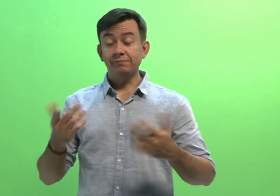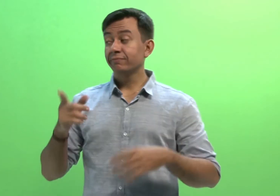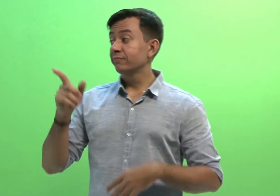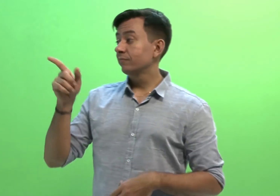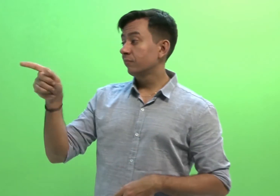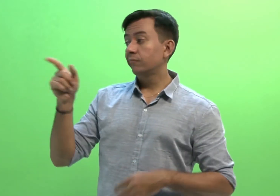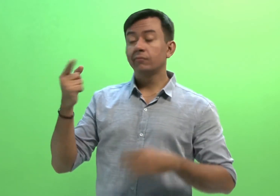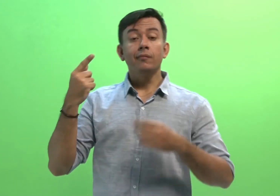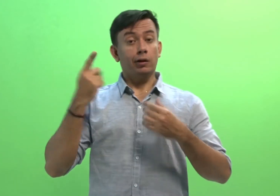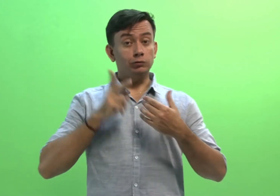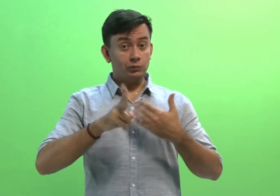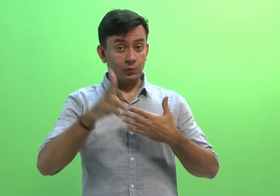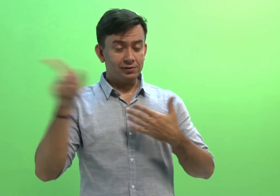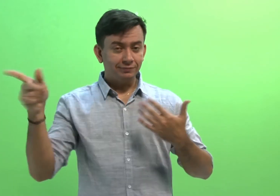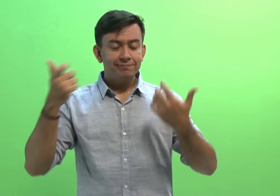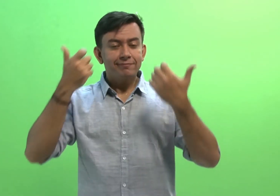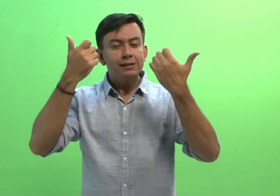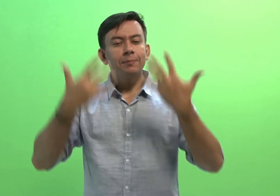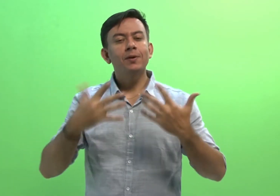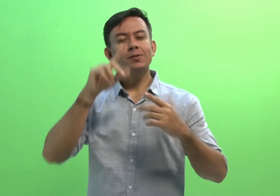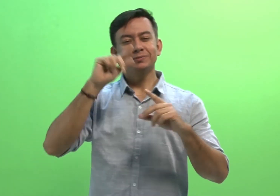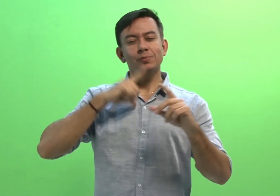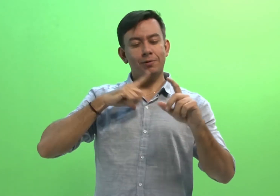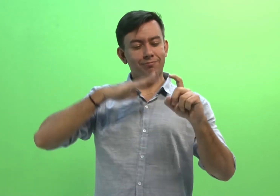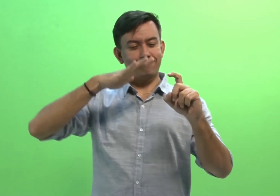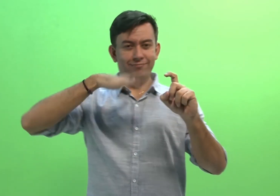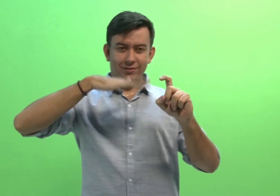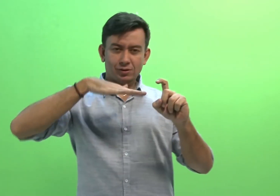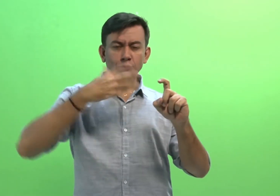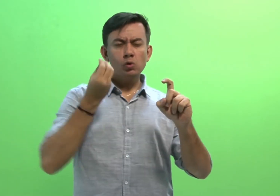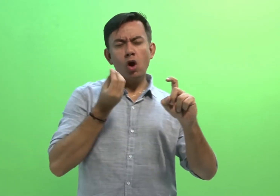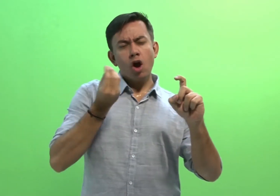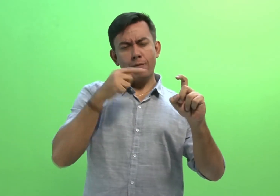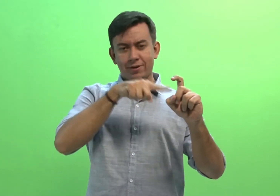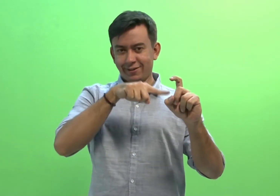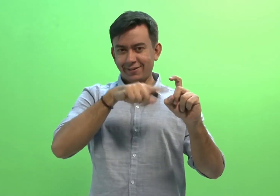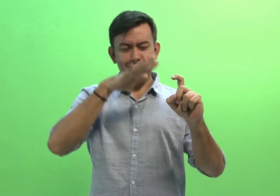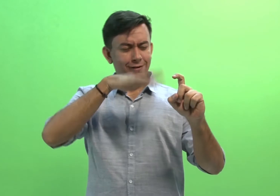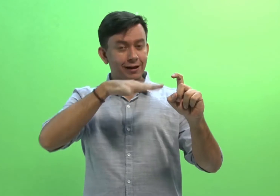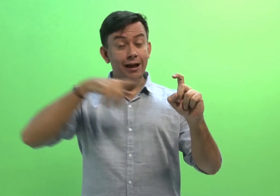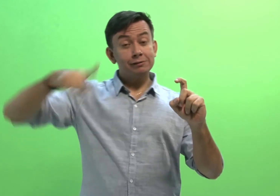Continuando, vou mostrar um pouco sobre os mitos. O que a sociedade pensa,